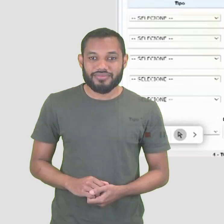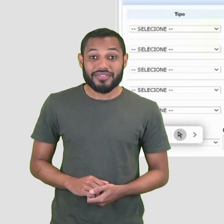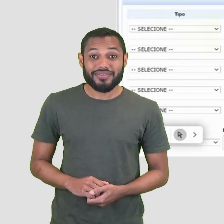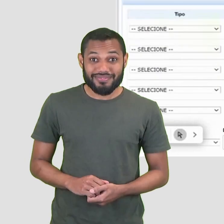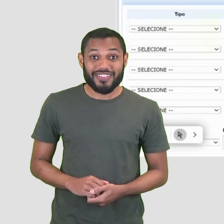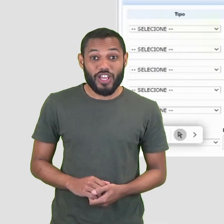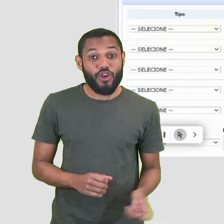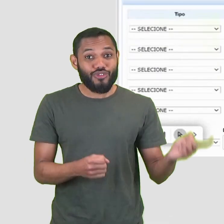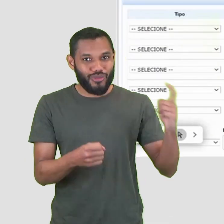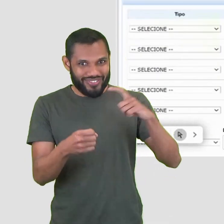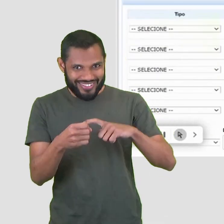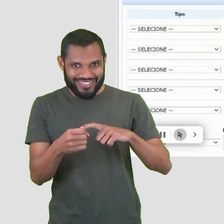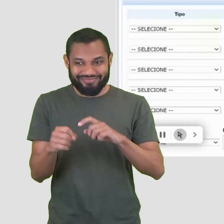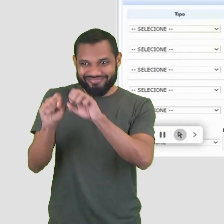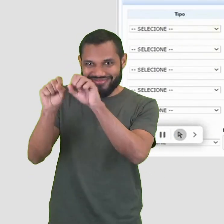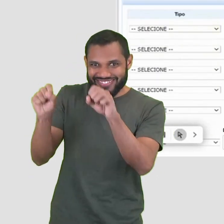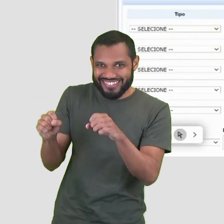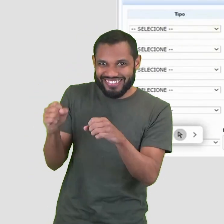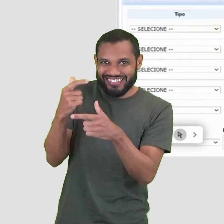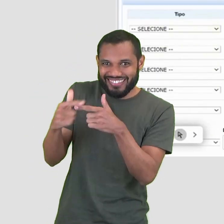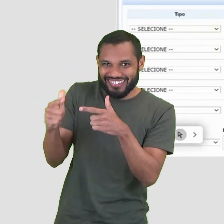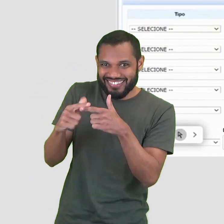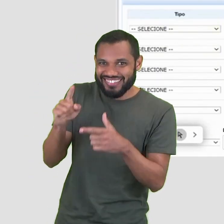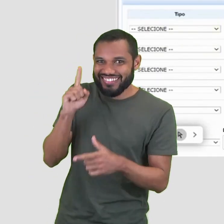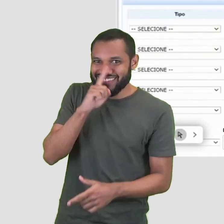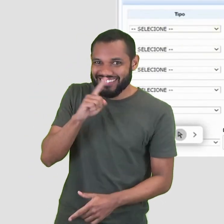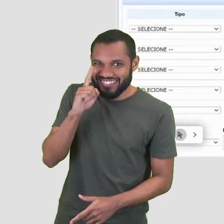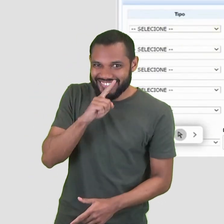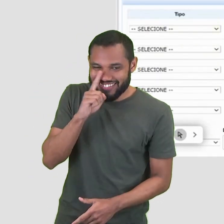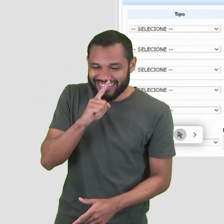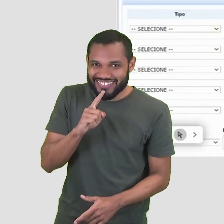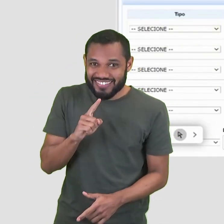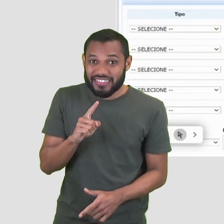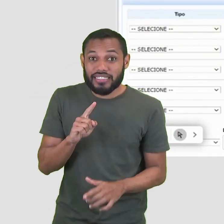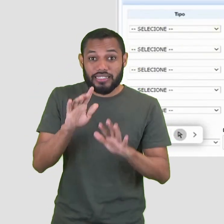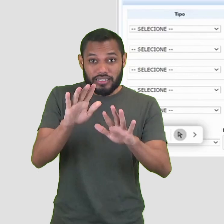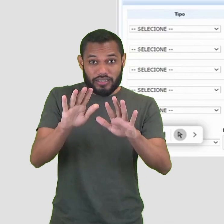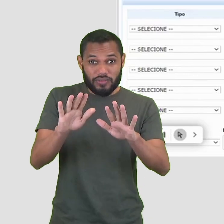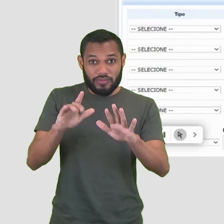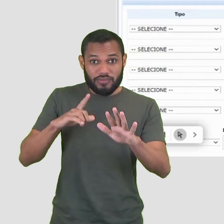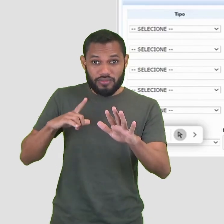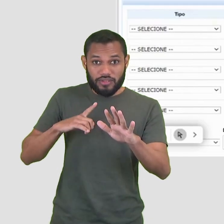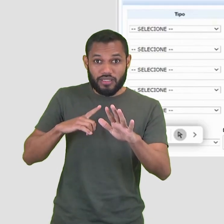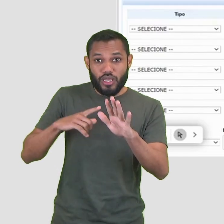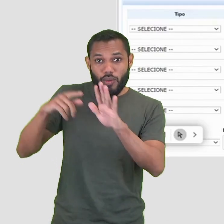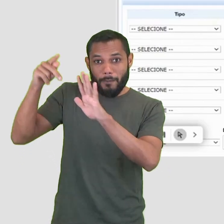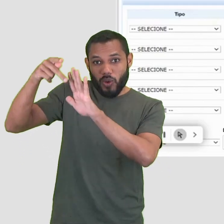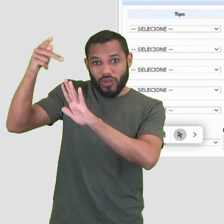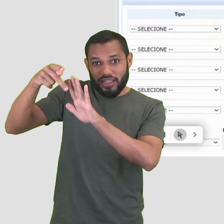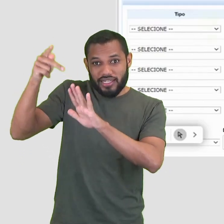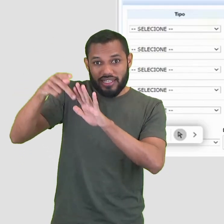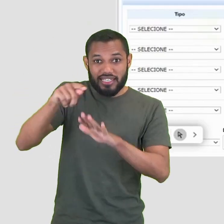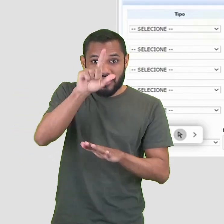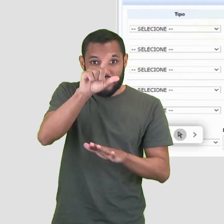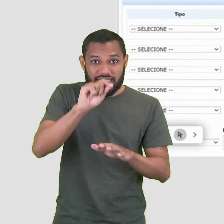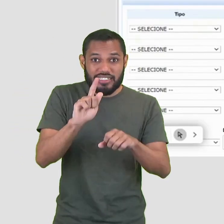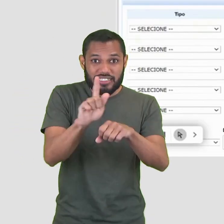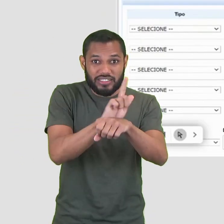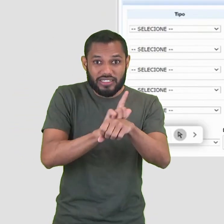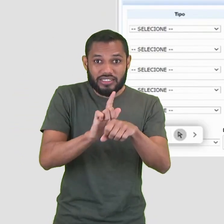Então, retornando, né, após uma questão aqui com o sistema, então nós temos aqui as portarias de designação,